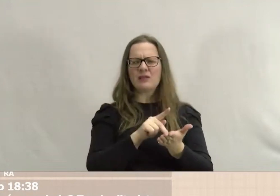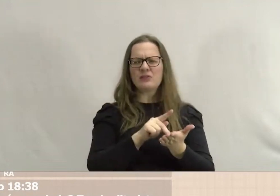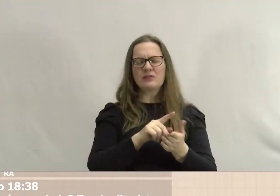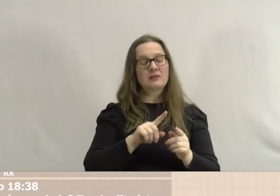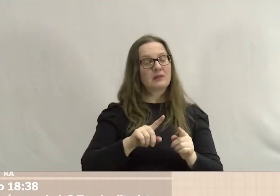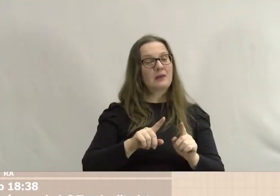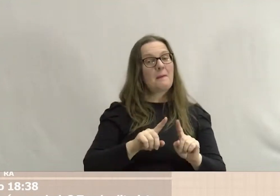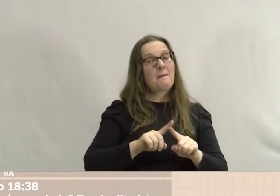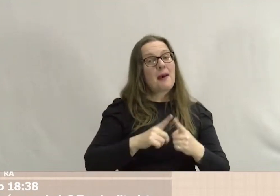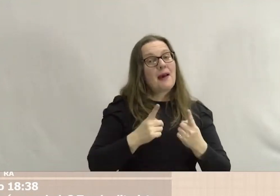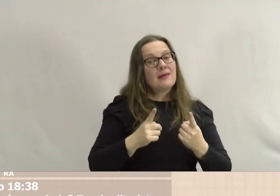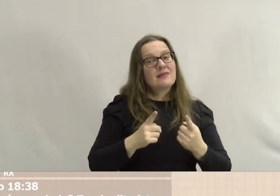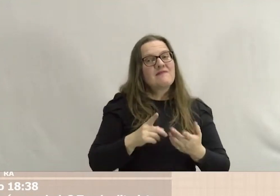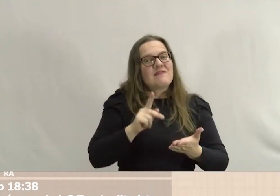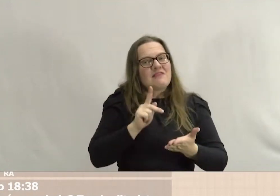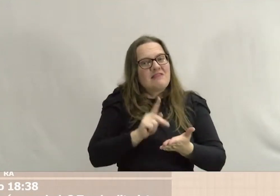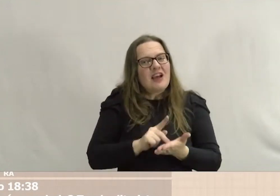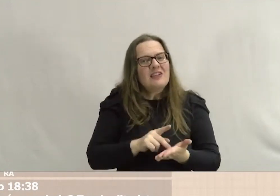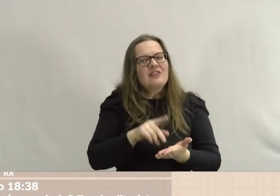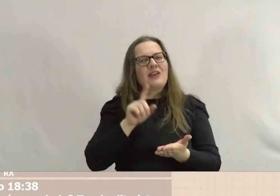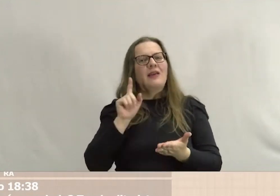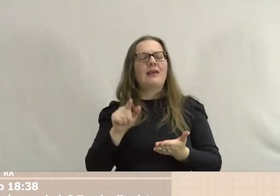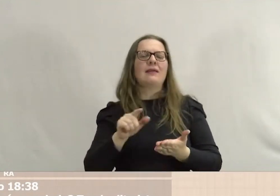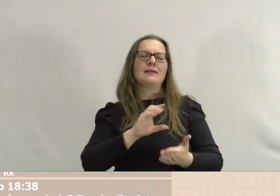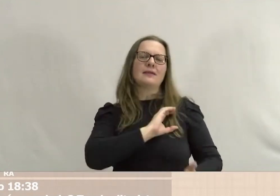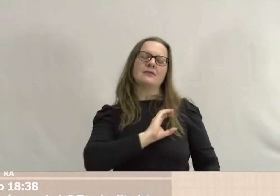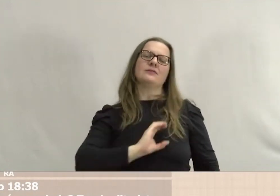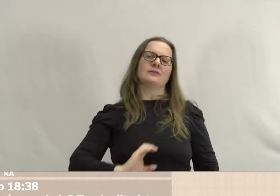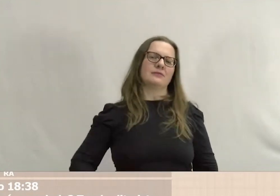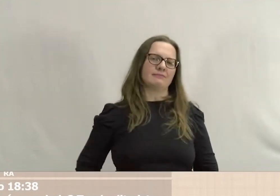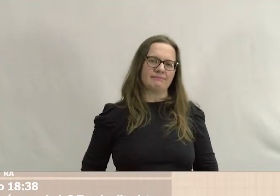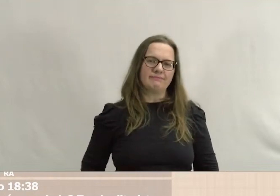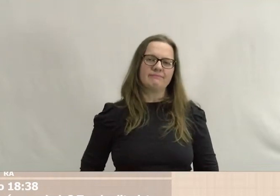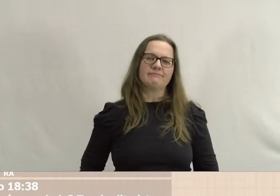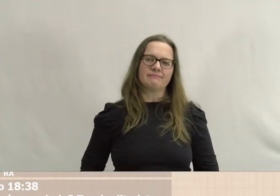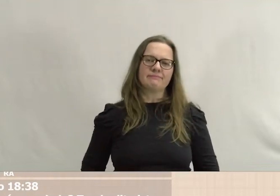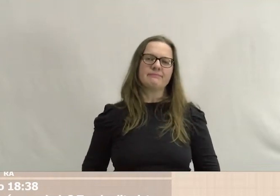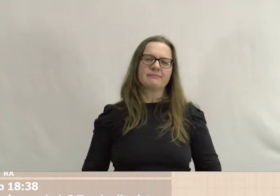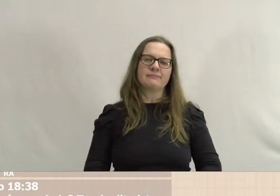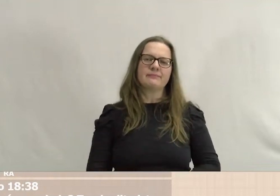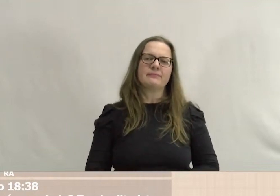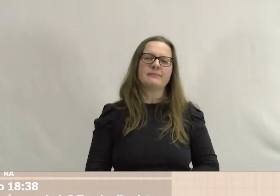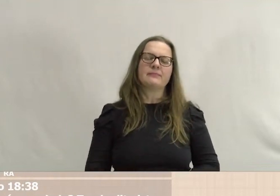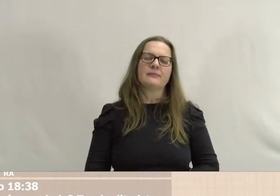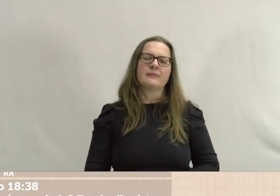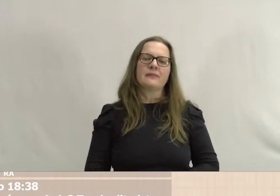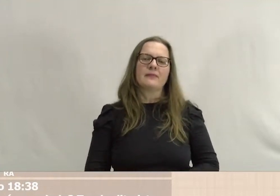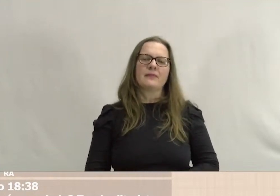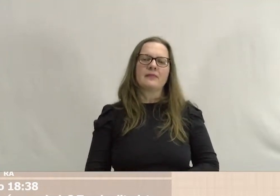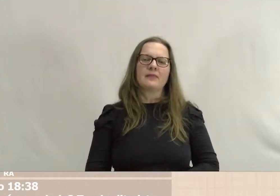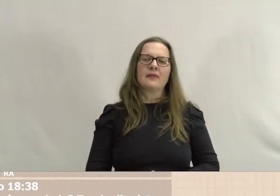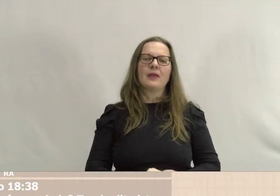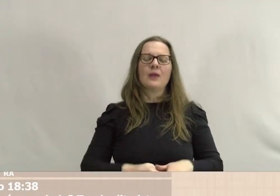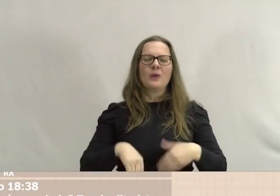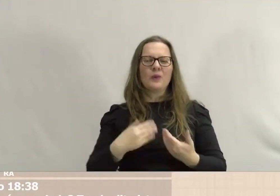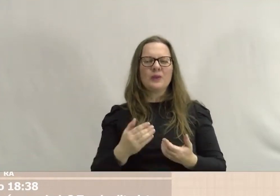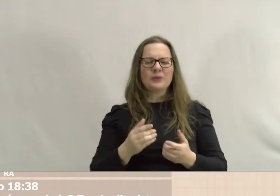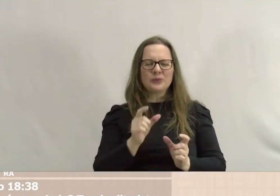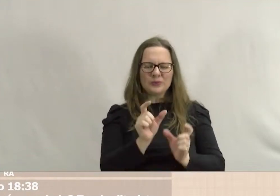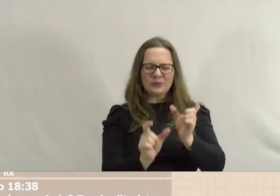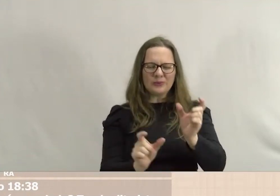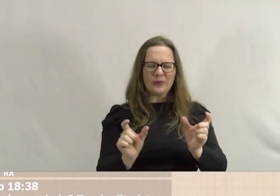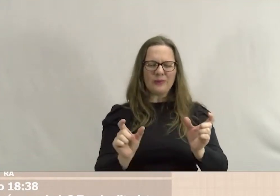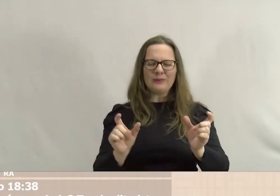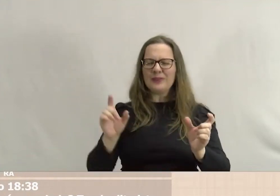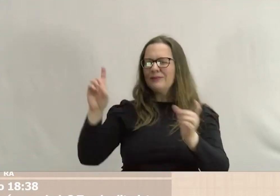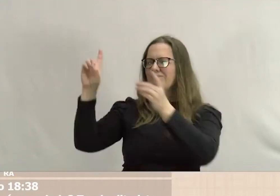irmãos, é Cristo. Que é a verdade? É Cristo. Então, quando o homem se apartou de Deus, desconectou-se